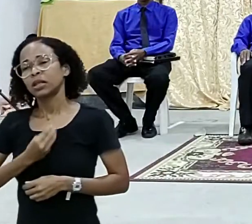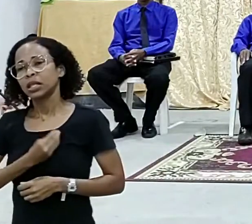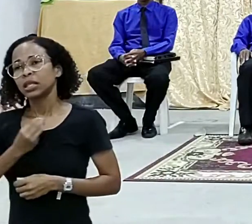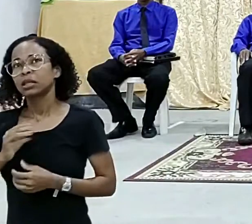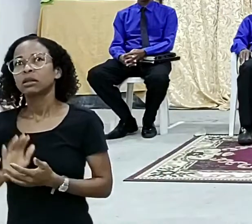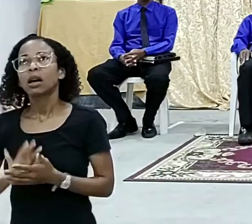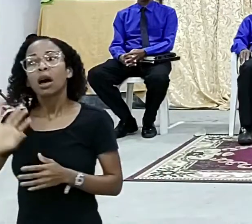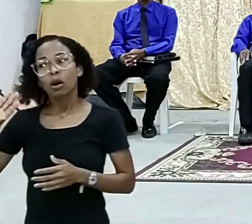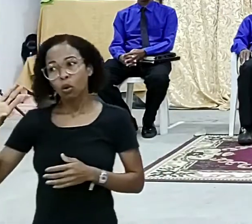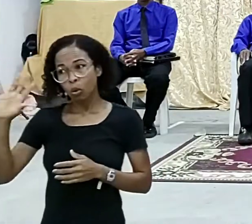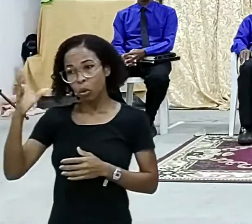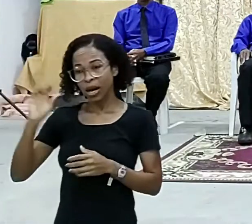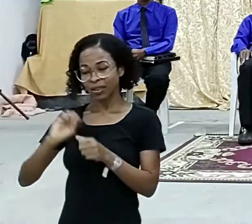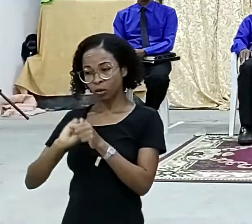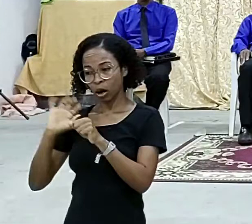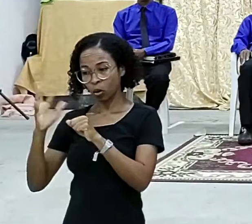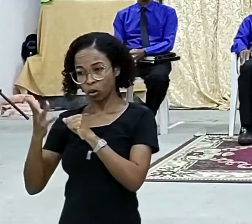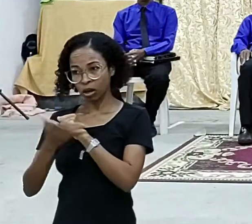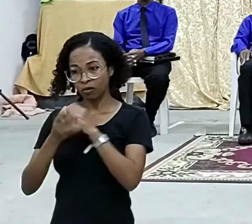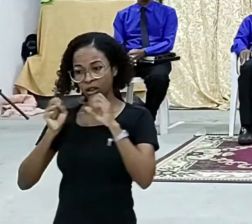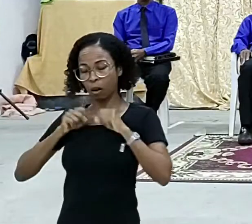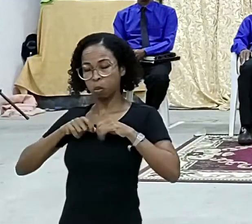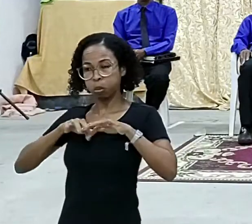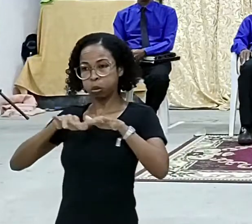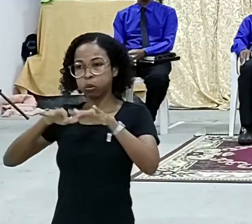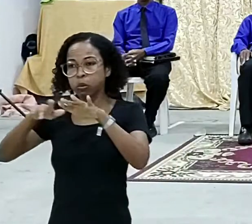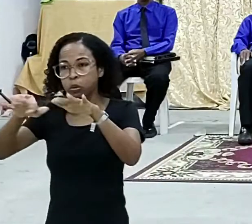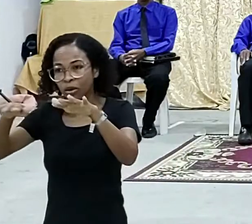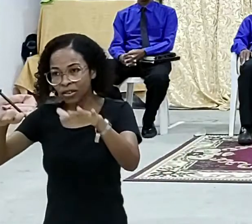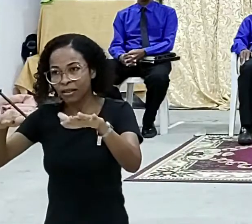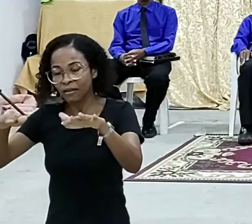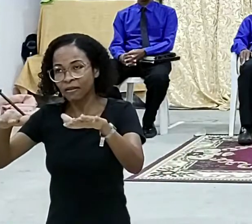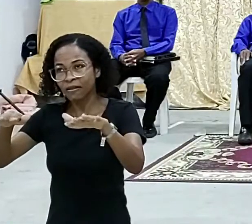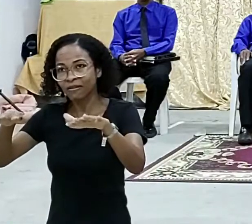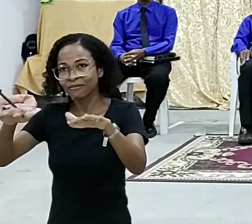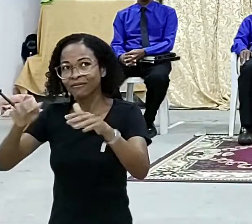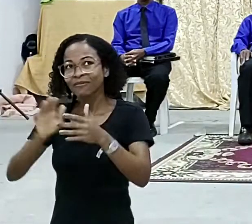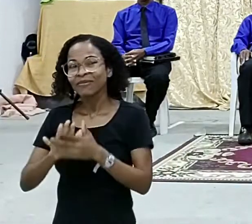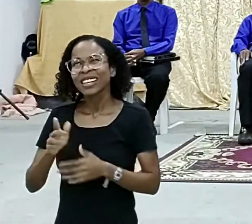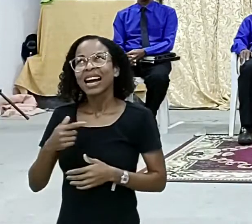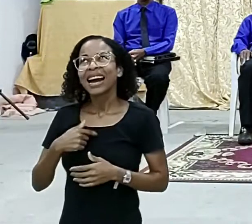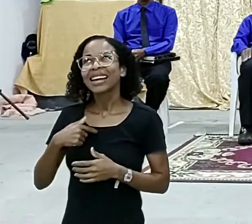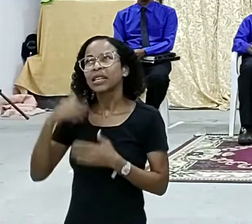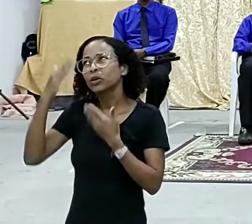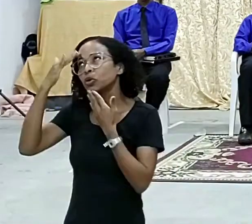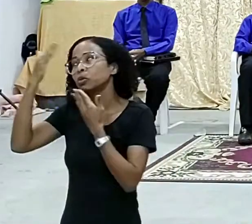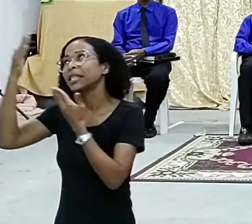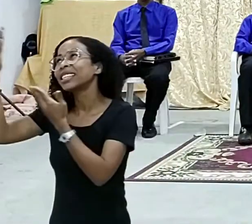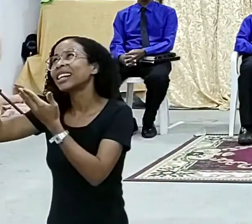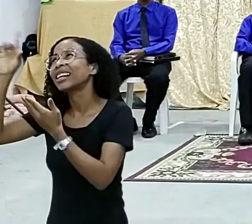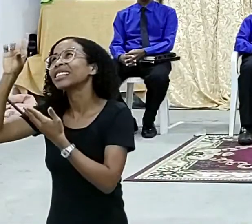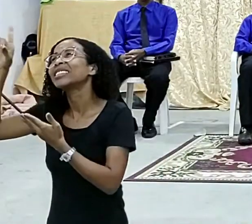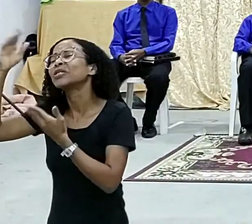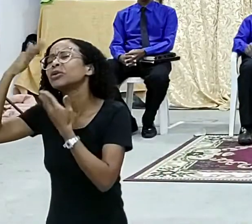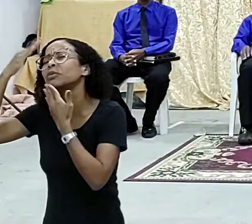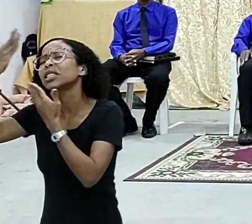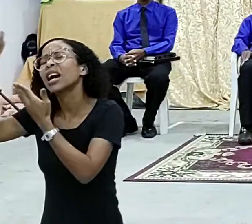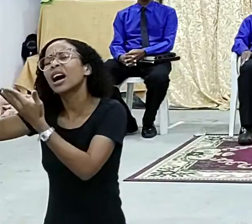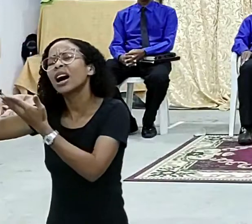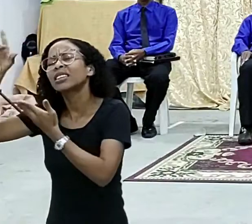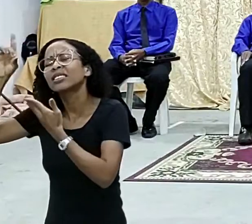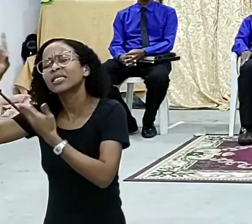só que eu agradeço a Deus e vejo o trabalhar de Deus aqui neste lugar,